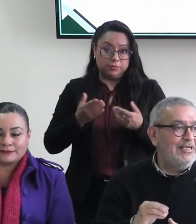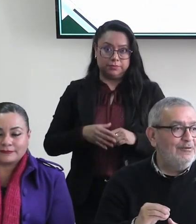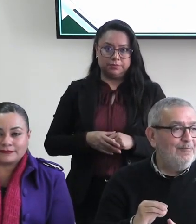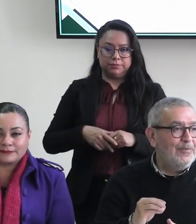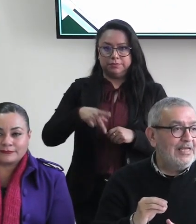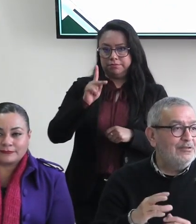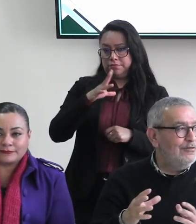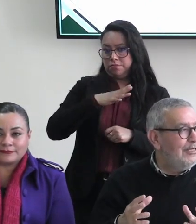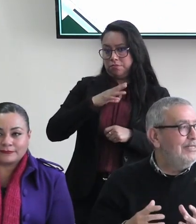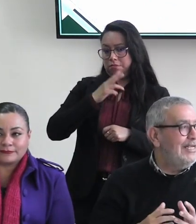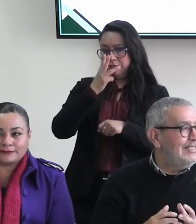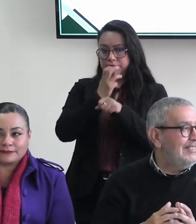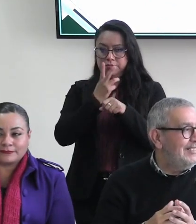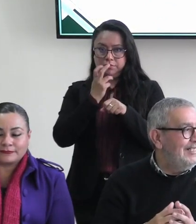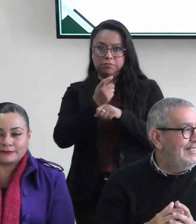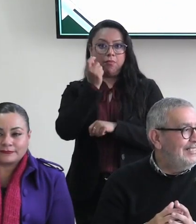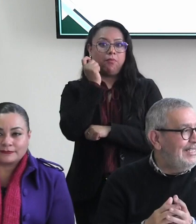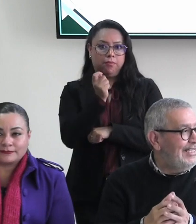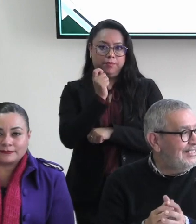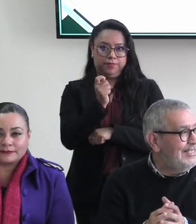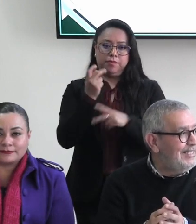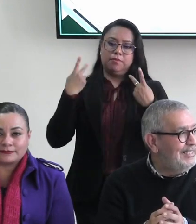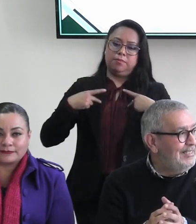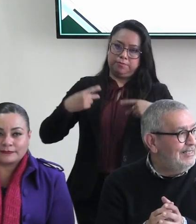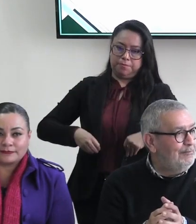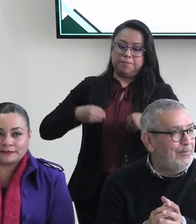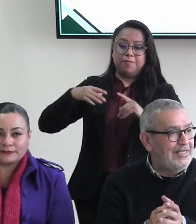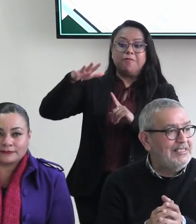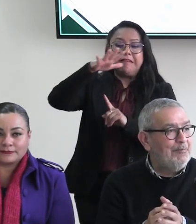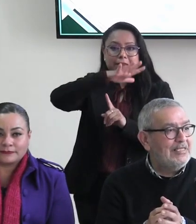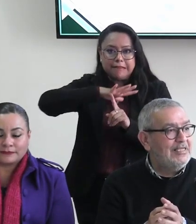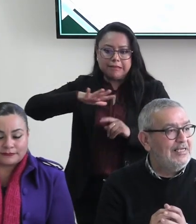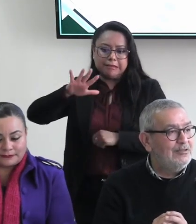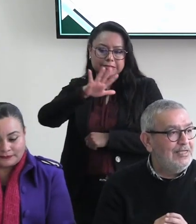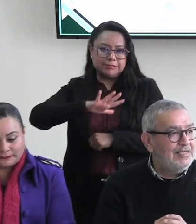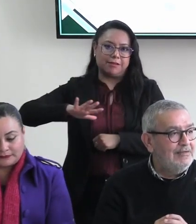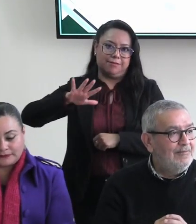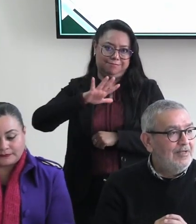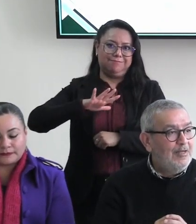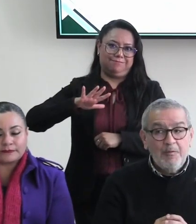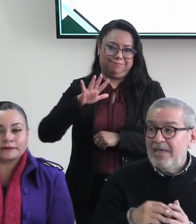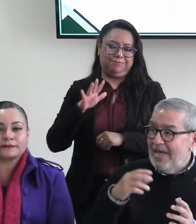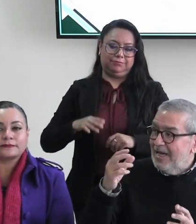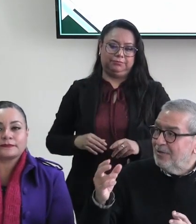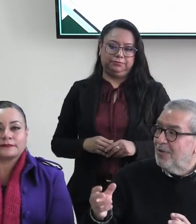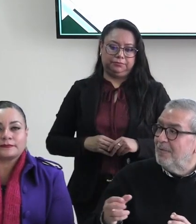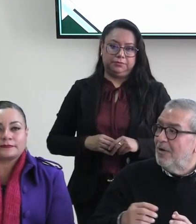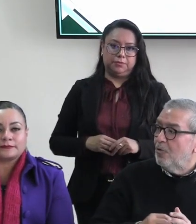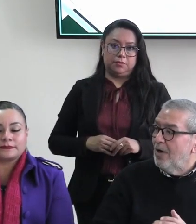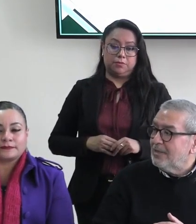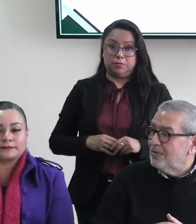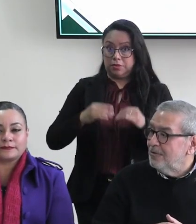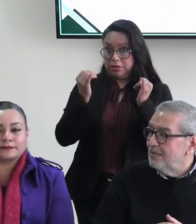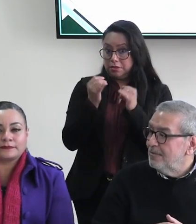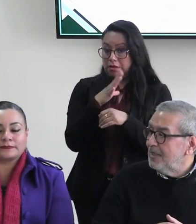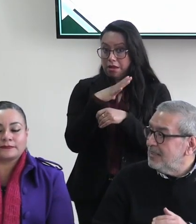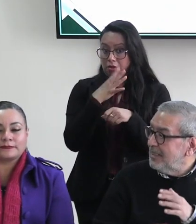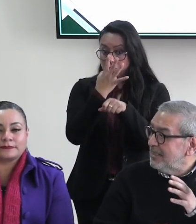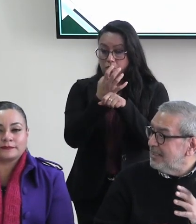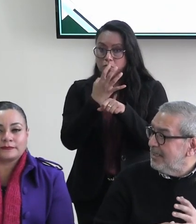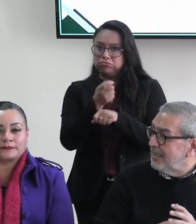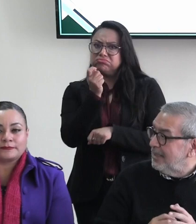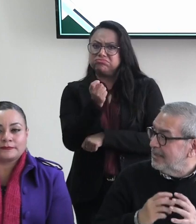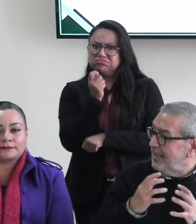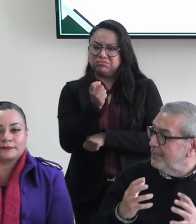un tercero, que son los habitantes de esa parte de la ciudad, y hay todavía un cuarto,